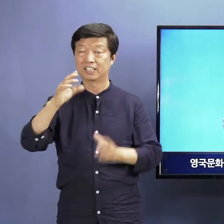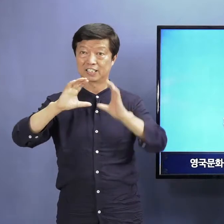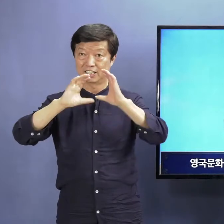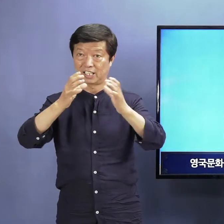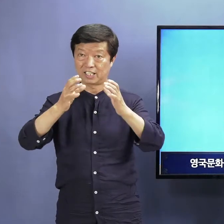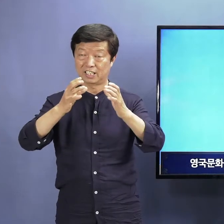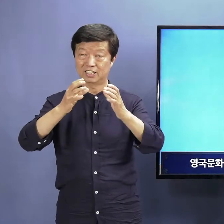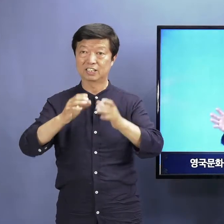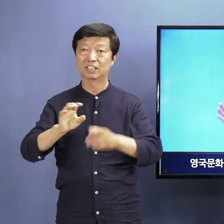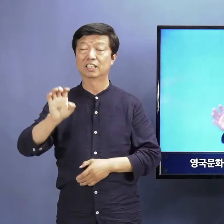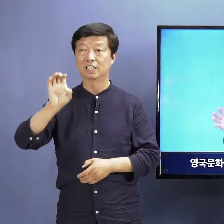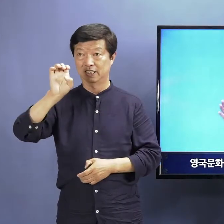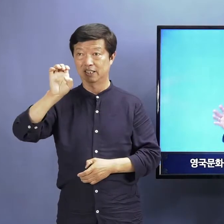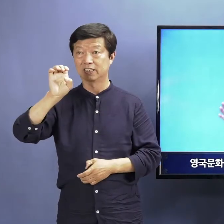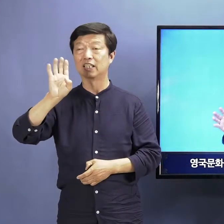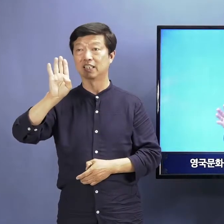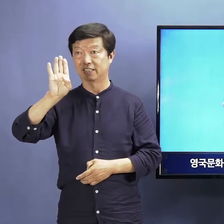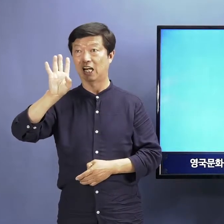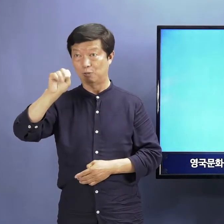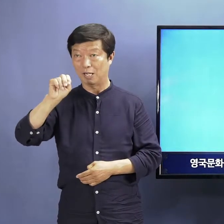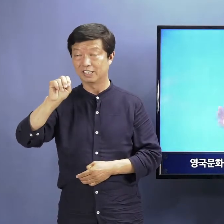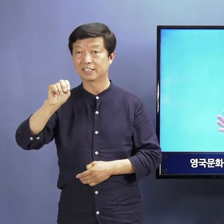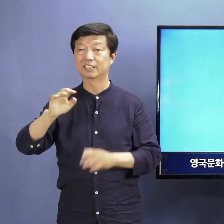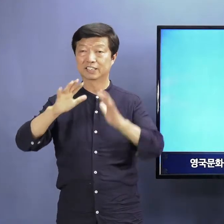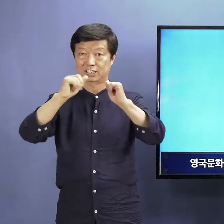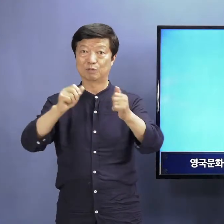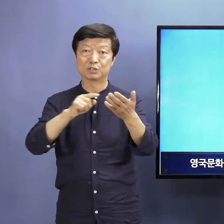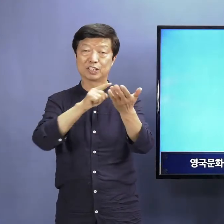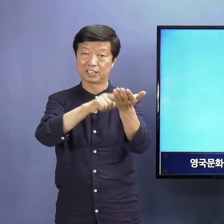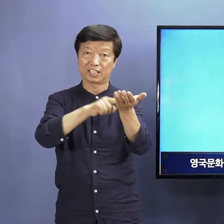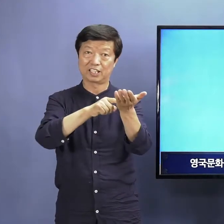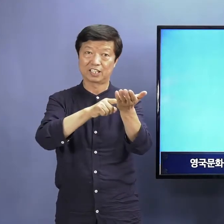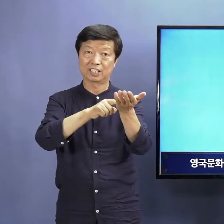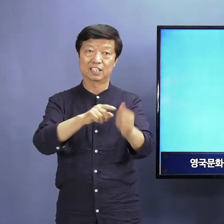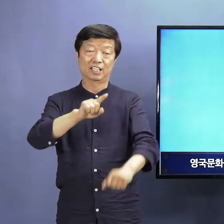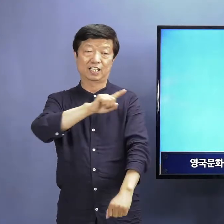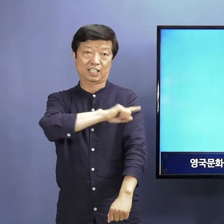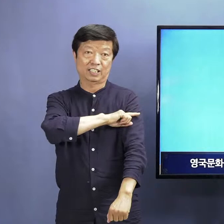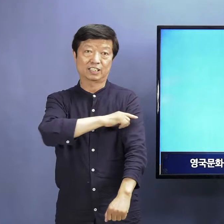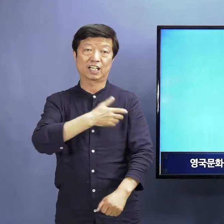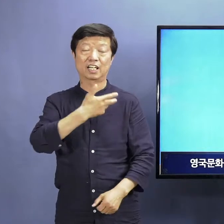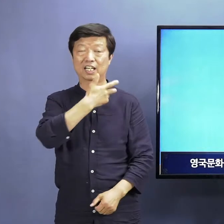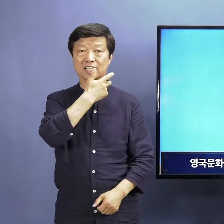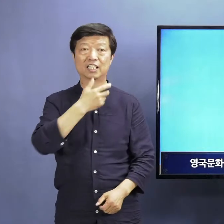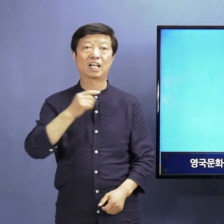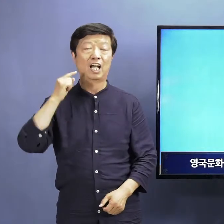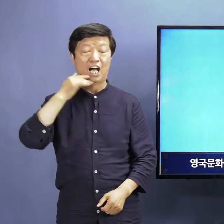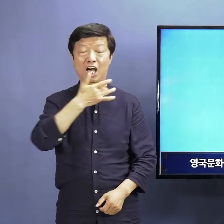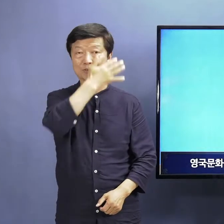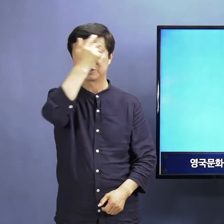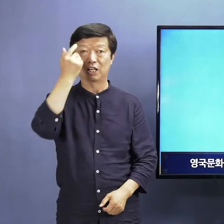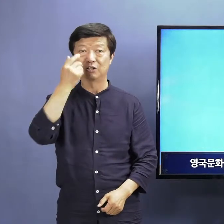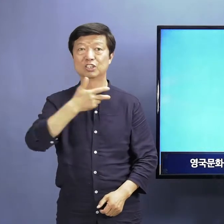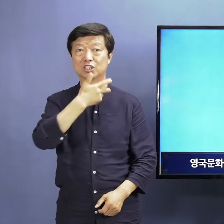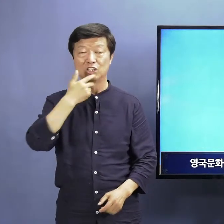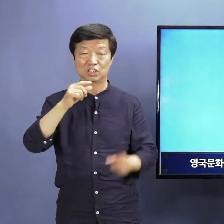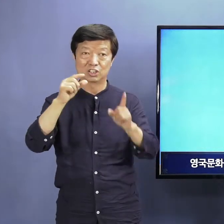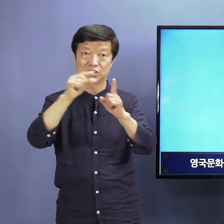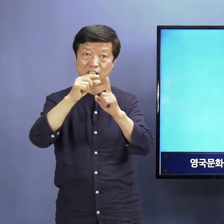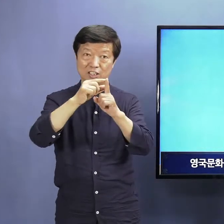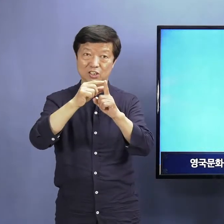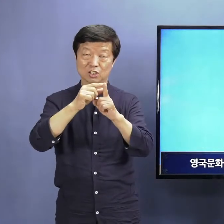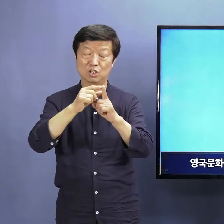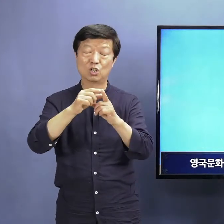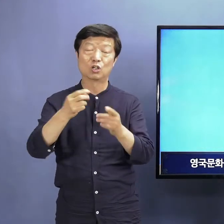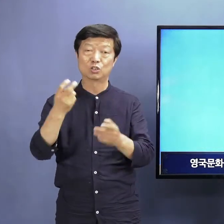102개국의 4만 명이 넘는 사람들을 대상으로 가장 아름다운 영어 단어에 대한 설문조사를 했습니다. 그러니까